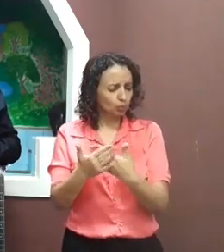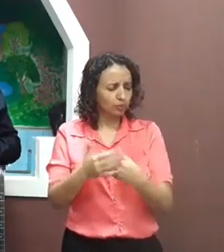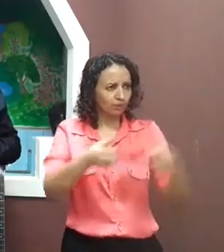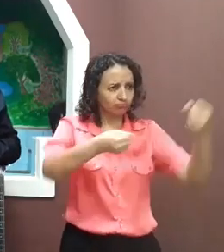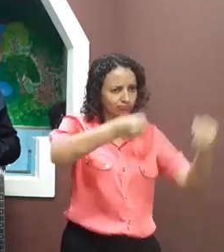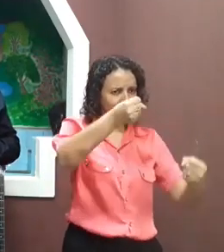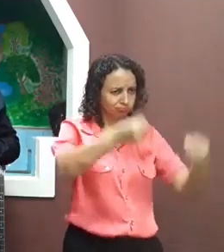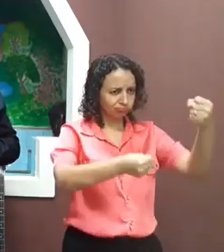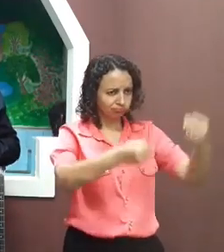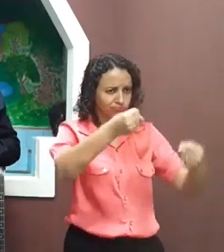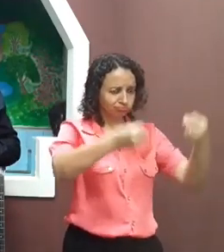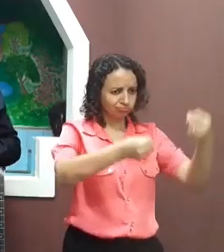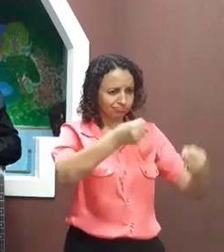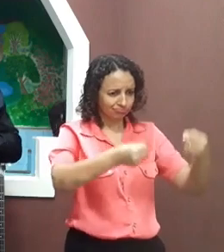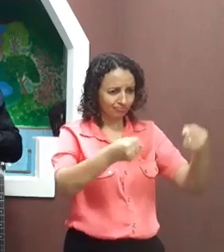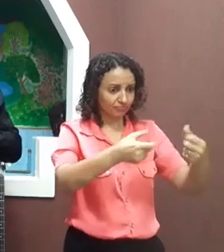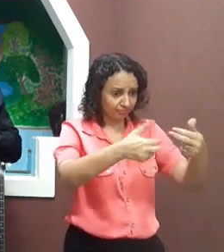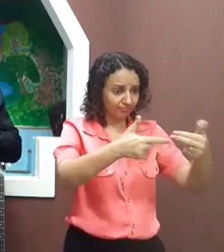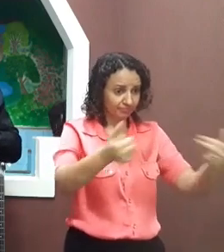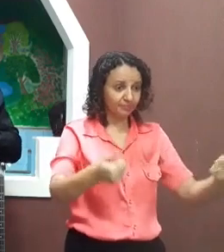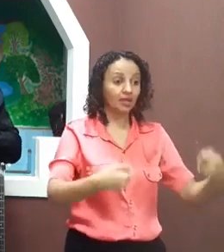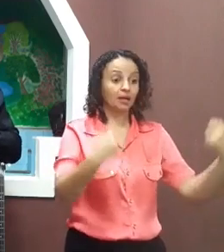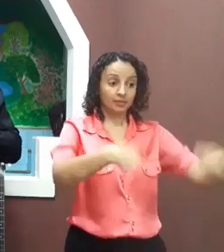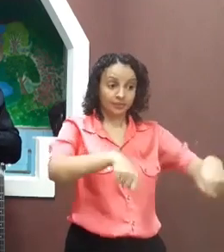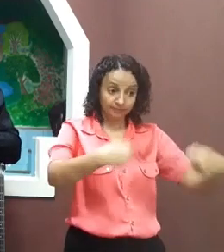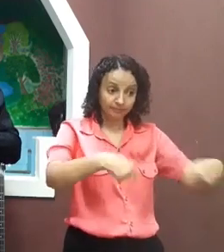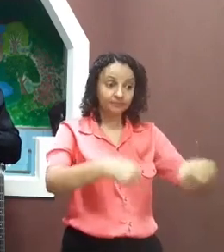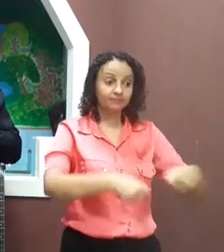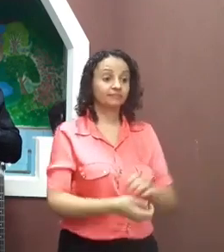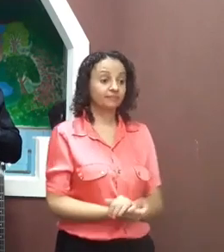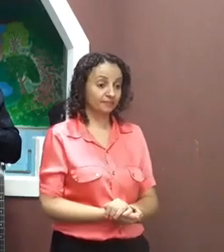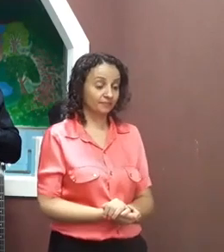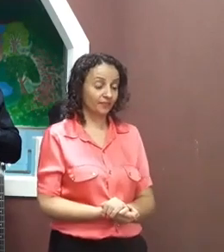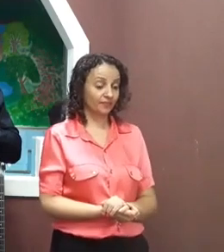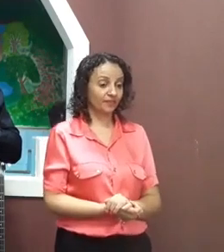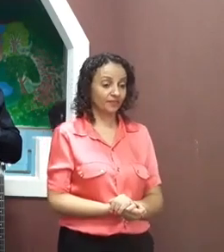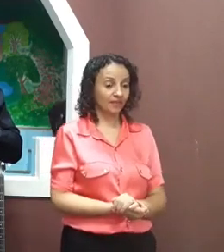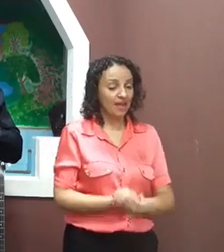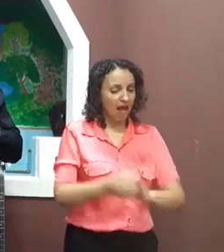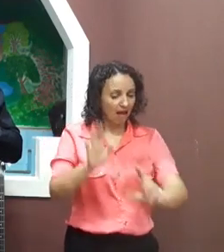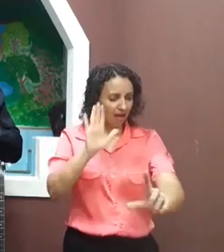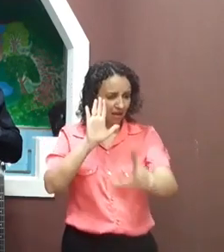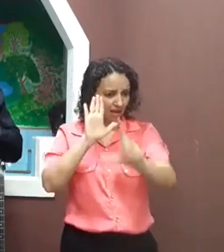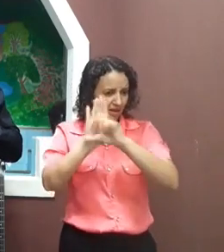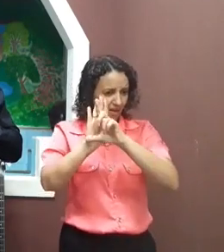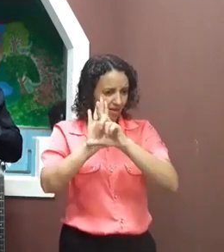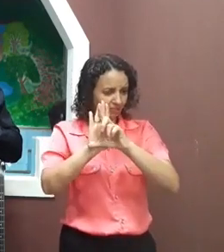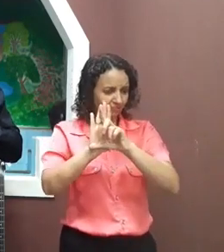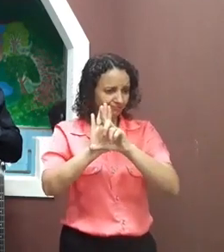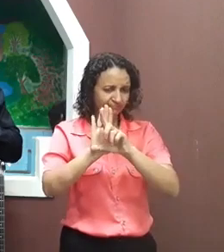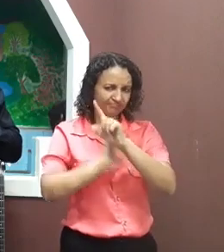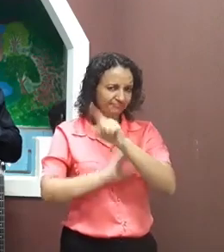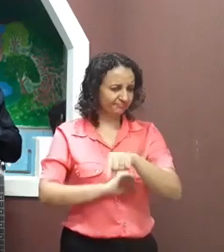Lei não resolve. O que resolve é princípio. E o